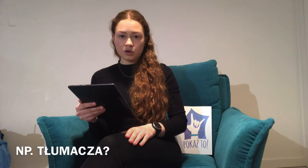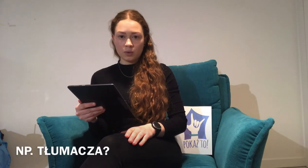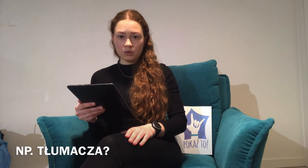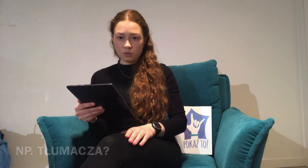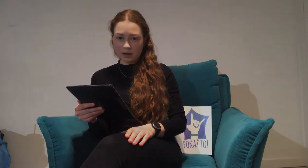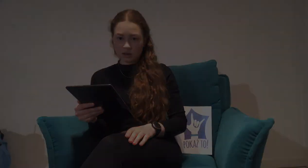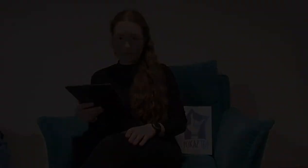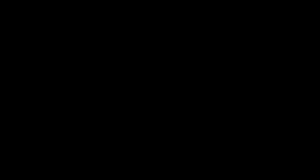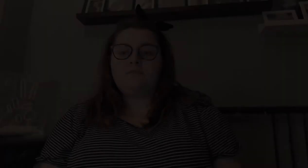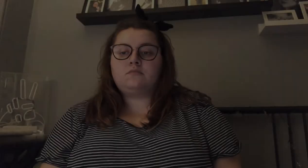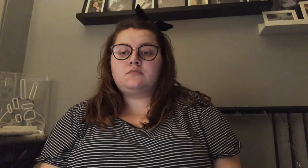przykład tłumacza?